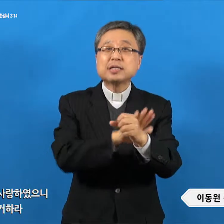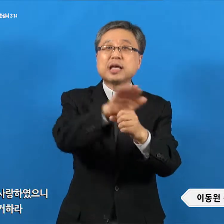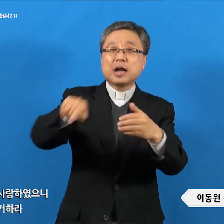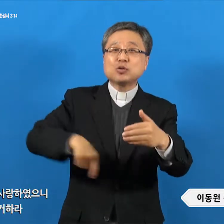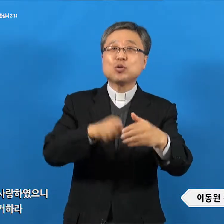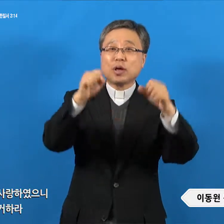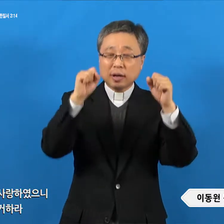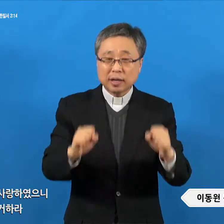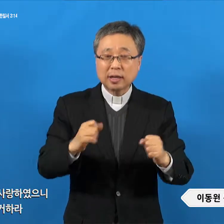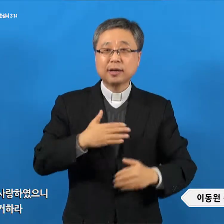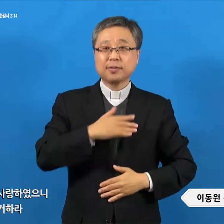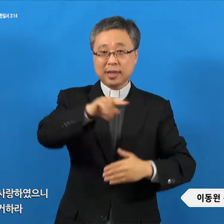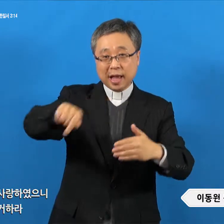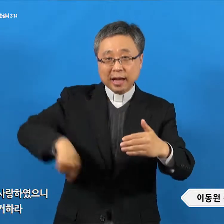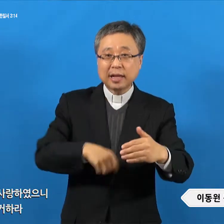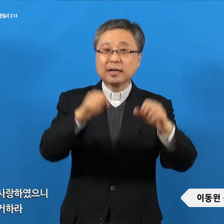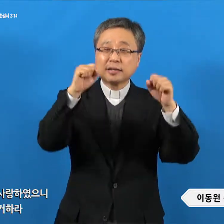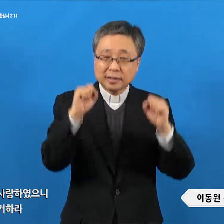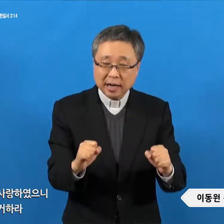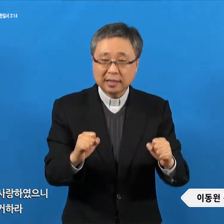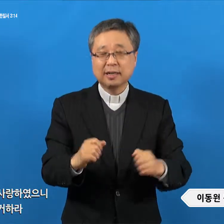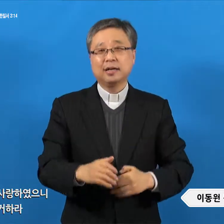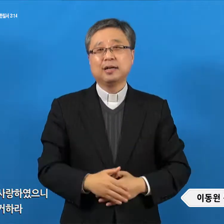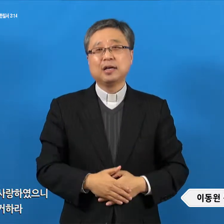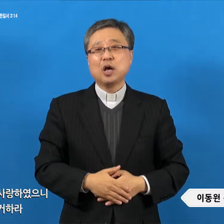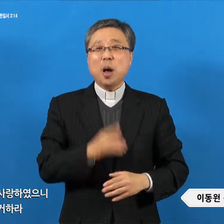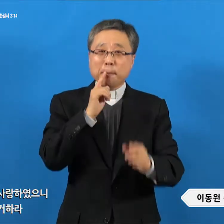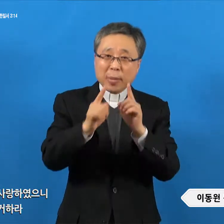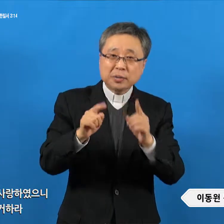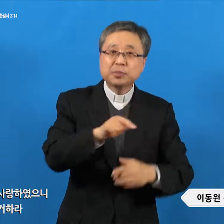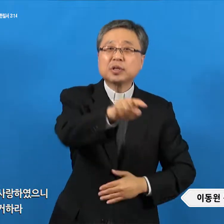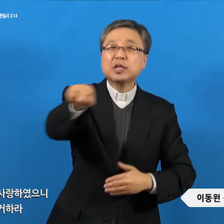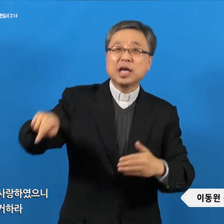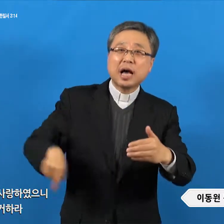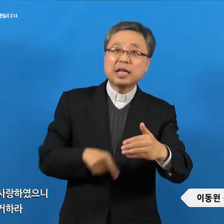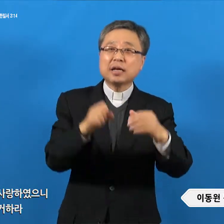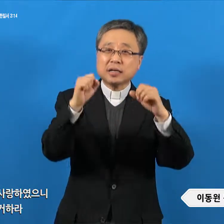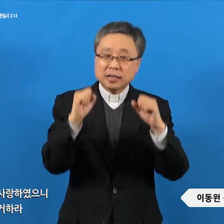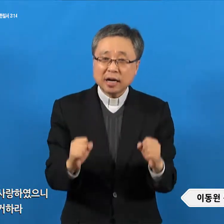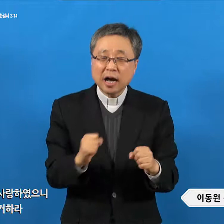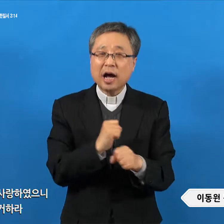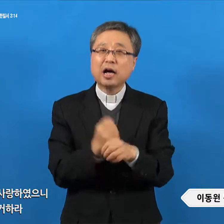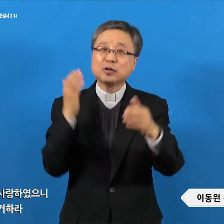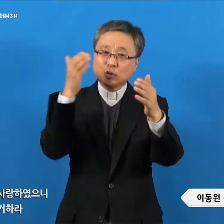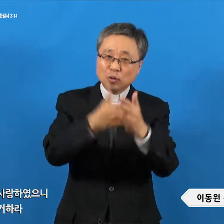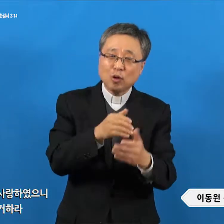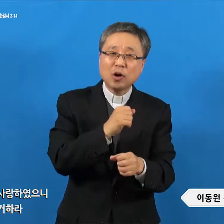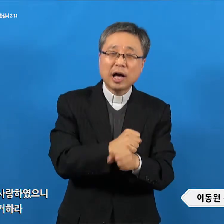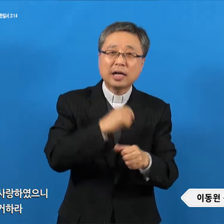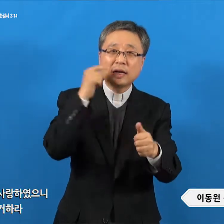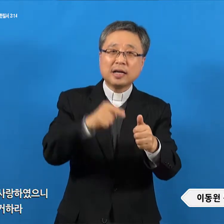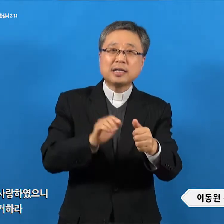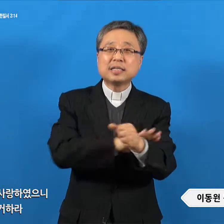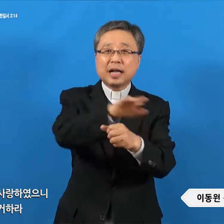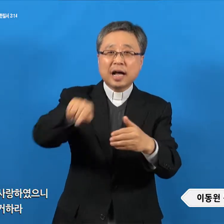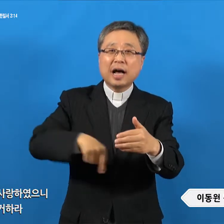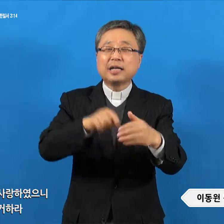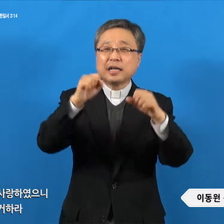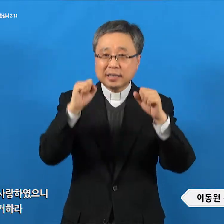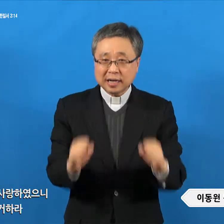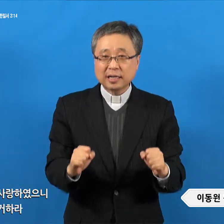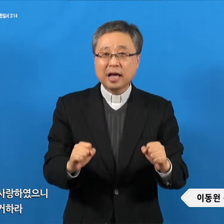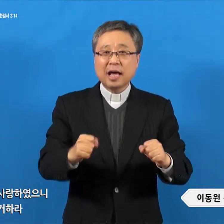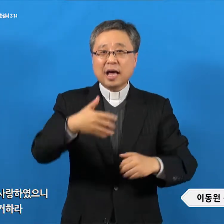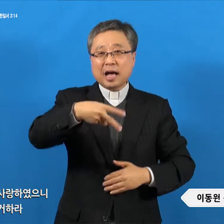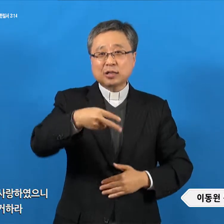거하라. 내 안에 거하라. 말씀이 너희 안에 거하도록 하라. 사랑 안에 거하라. 아직도